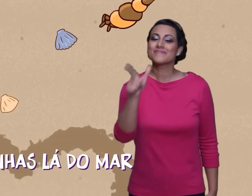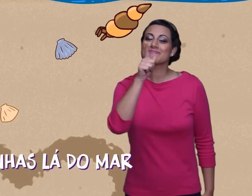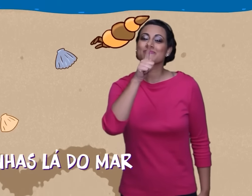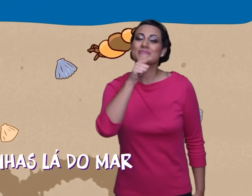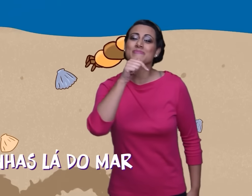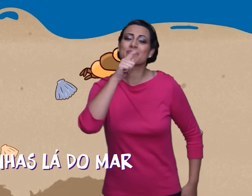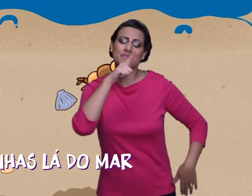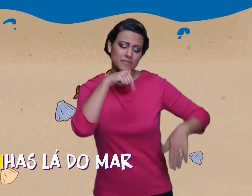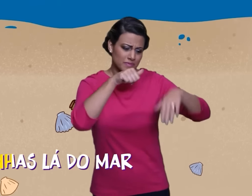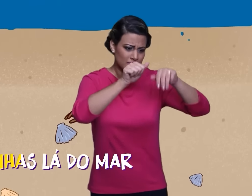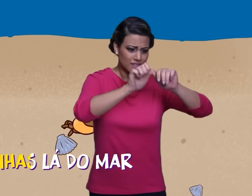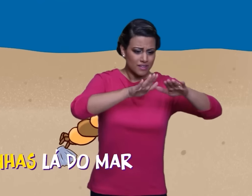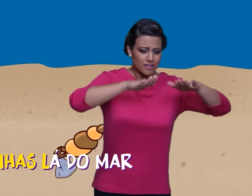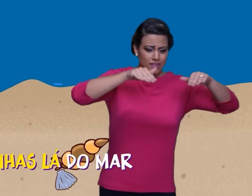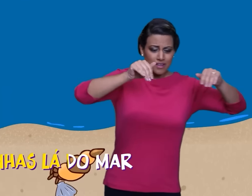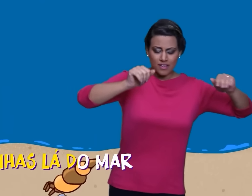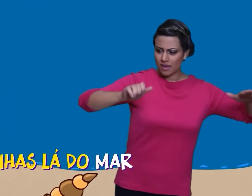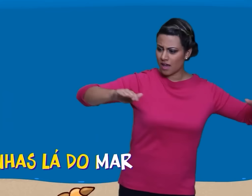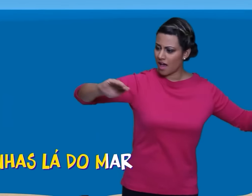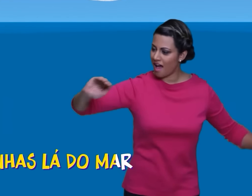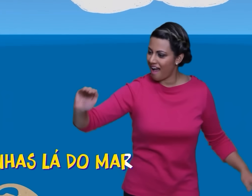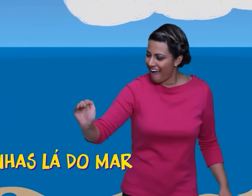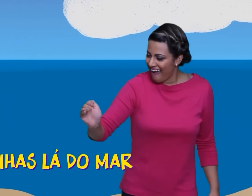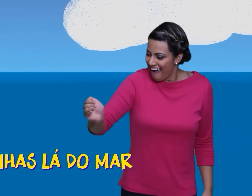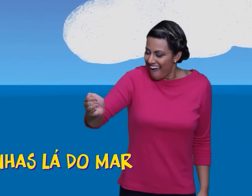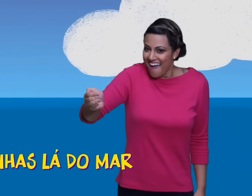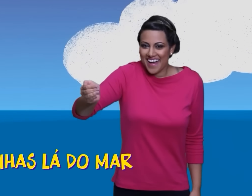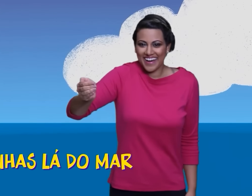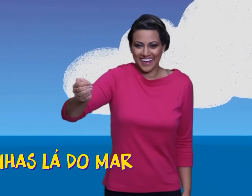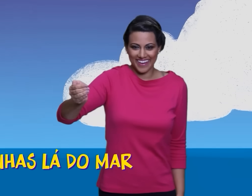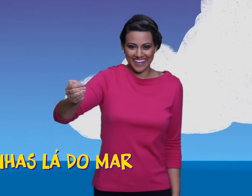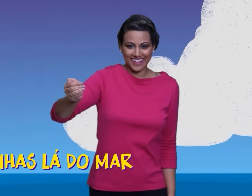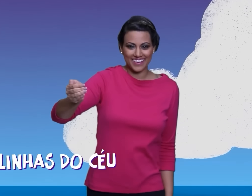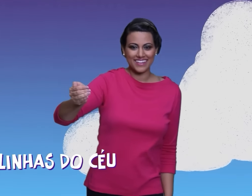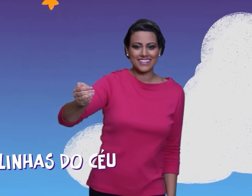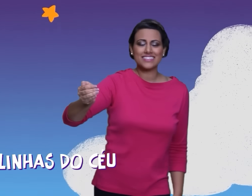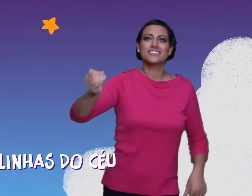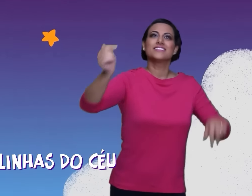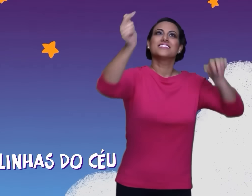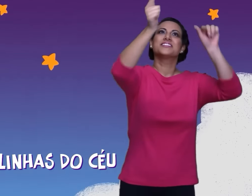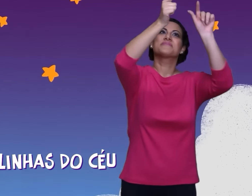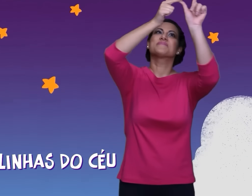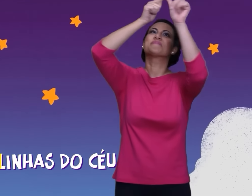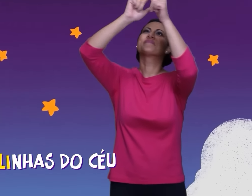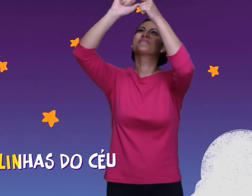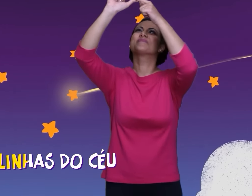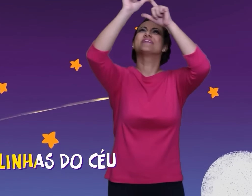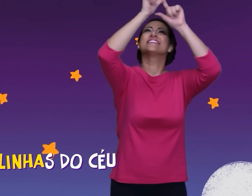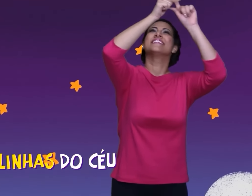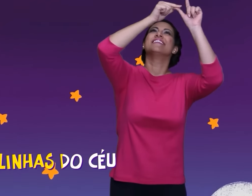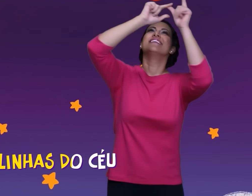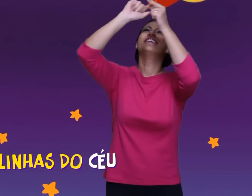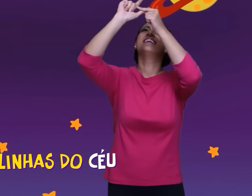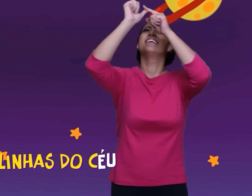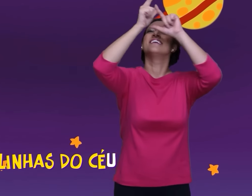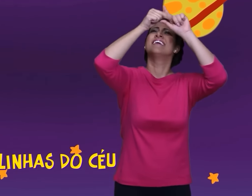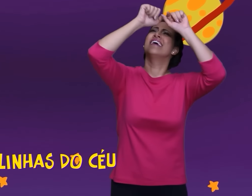Nas conchinhas lá do mar, nas estrelinhas